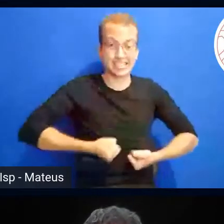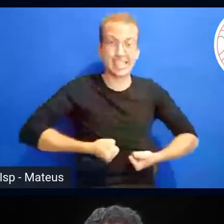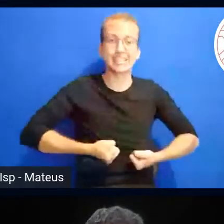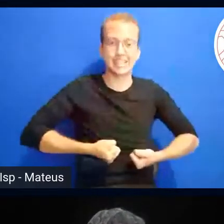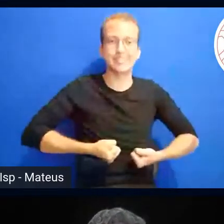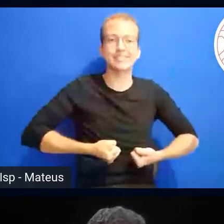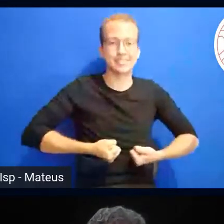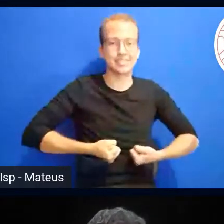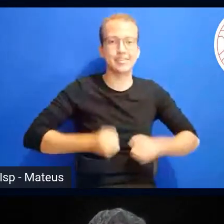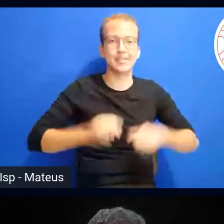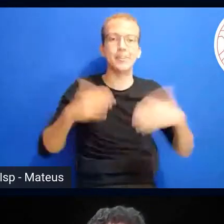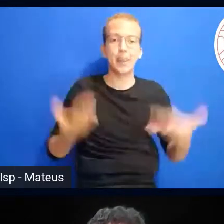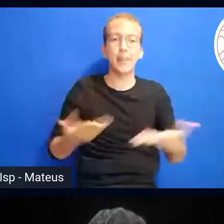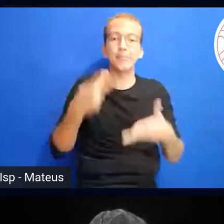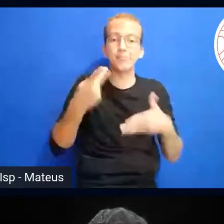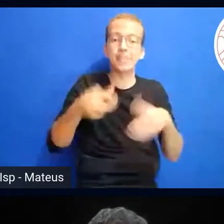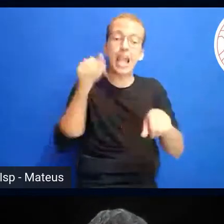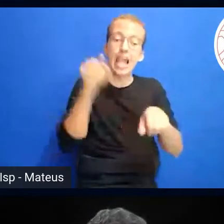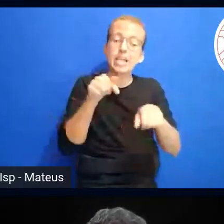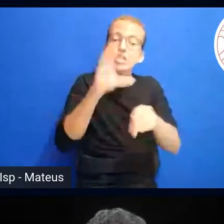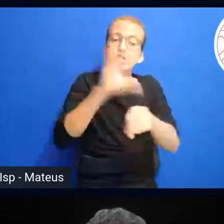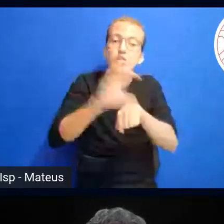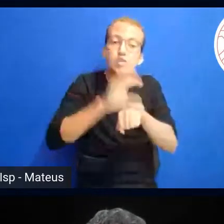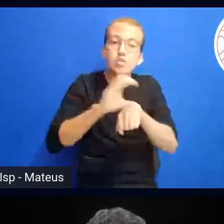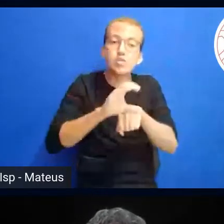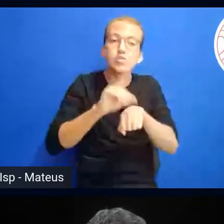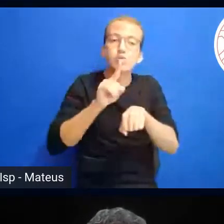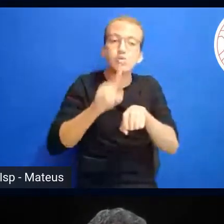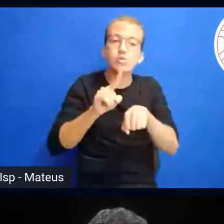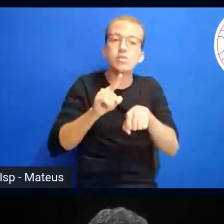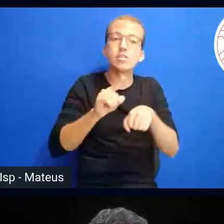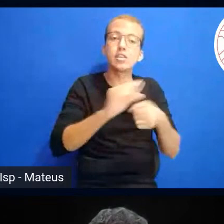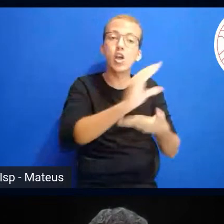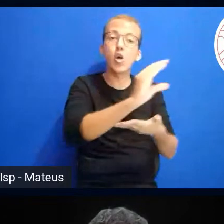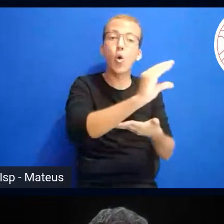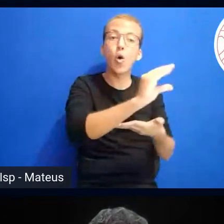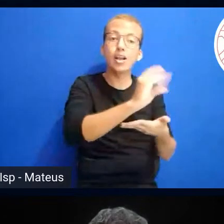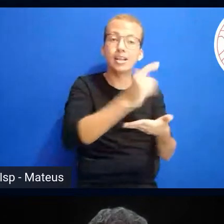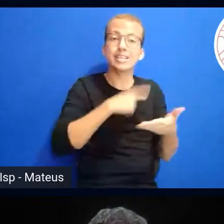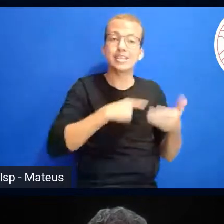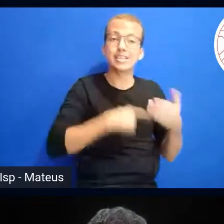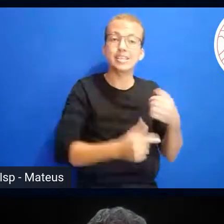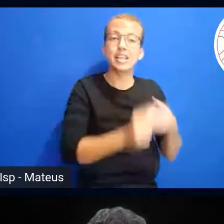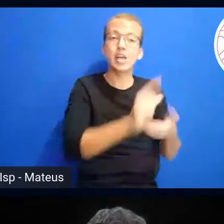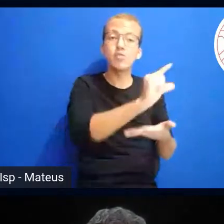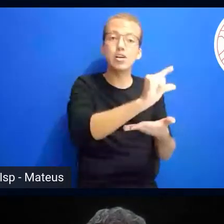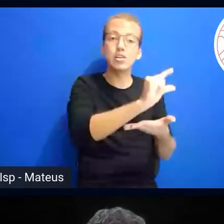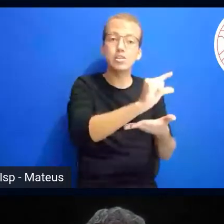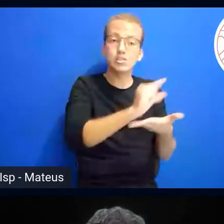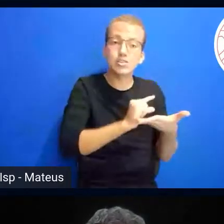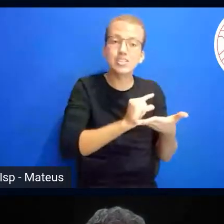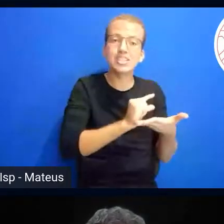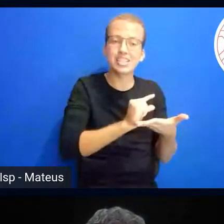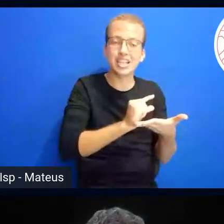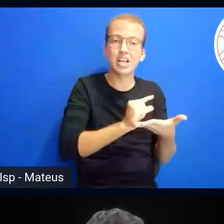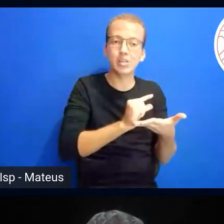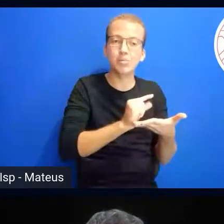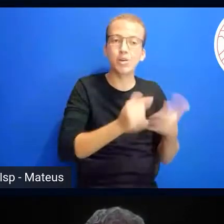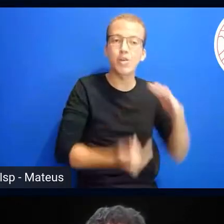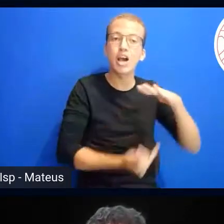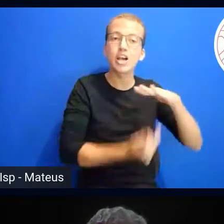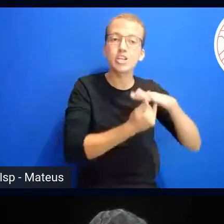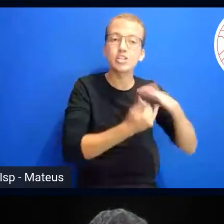é financiado por uma instituição não governamental de base cristã, né? E essa